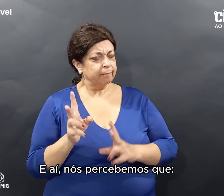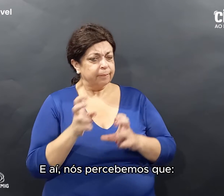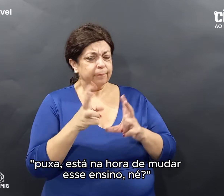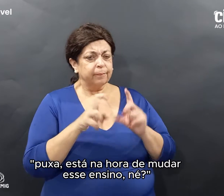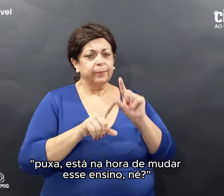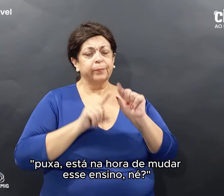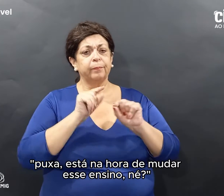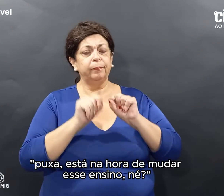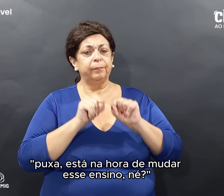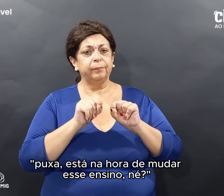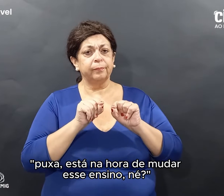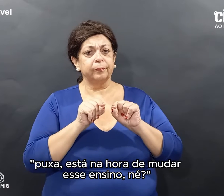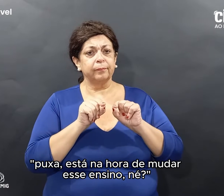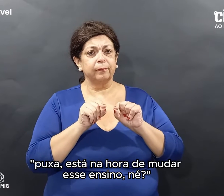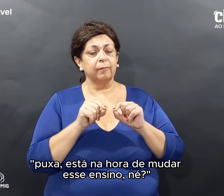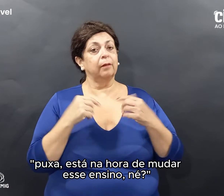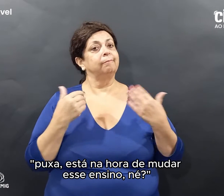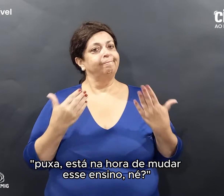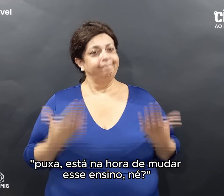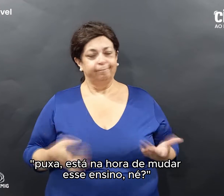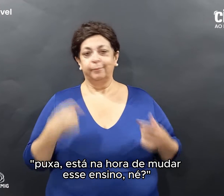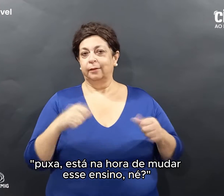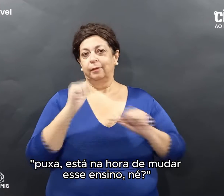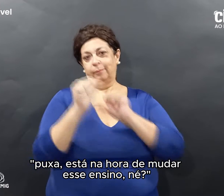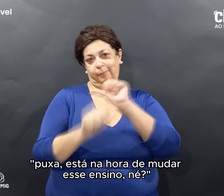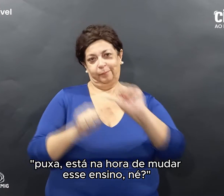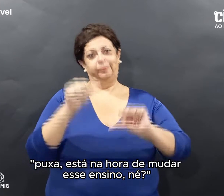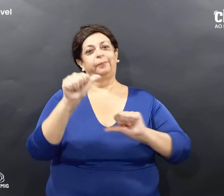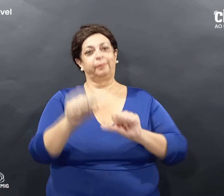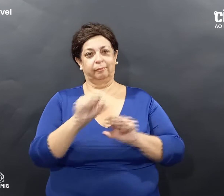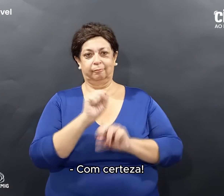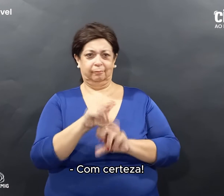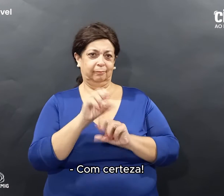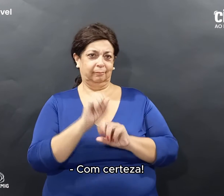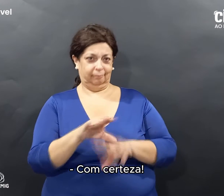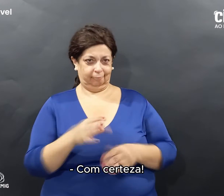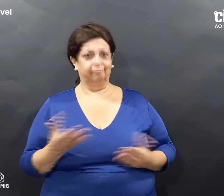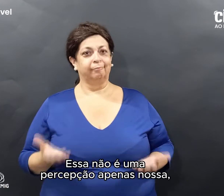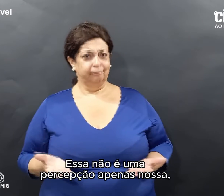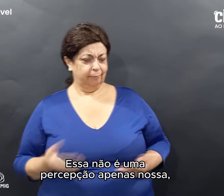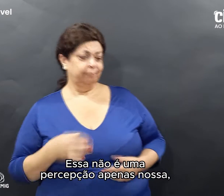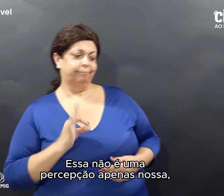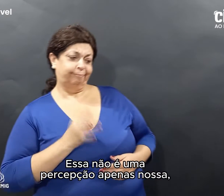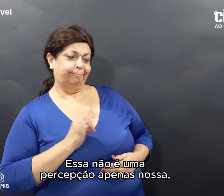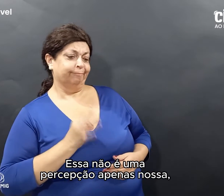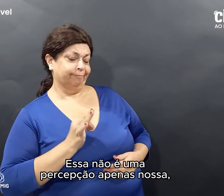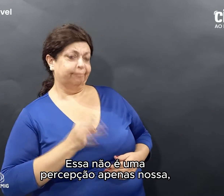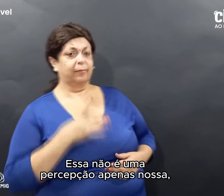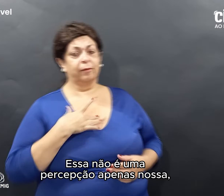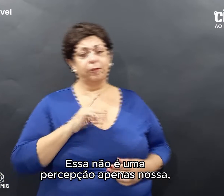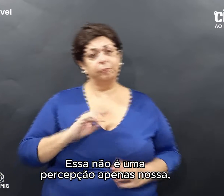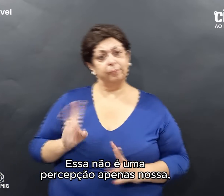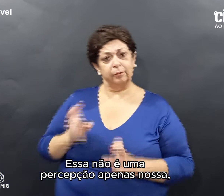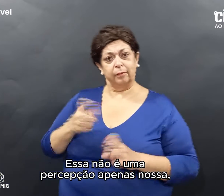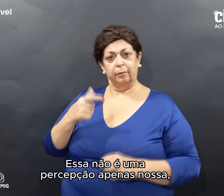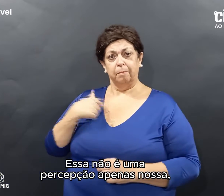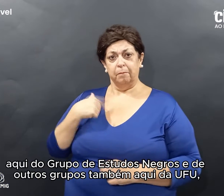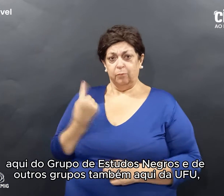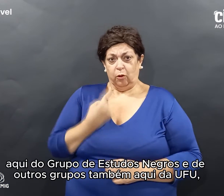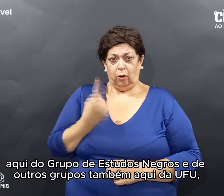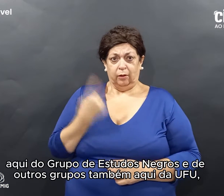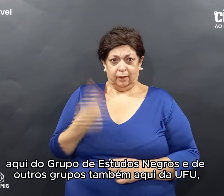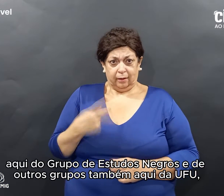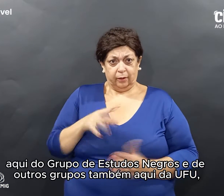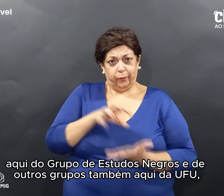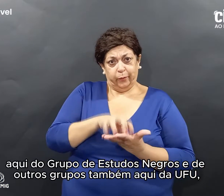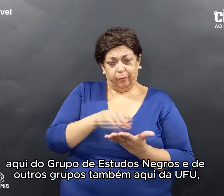percebemos que, puxa, está na hora de mudar esse ensino, né? Com E certeza. essa não é uma percepção apenas nossa aqui